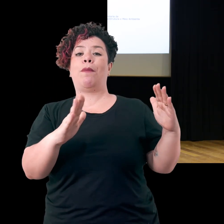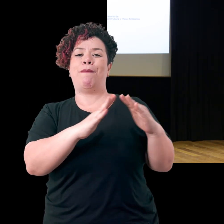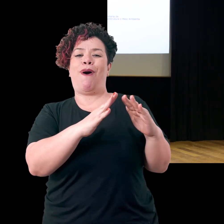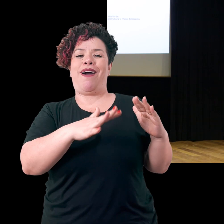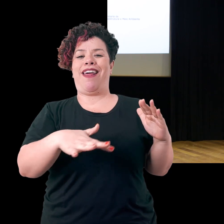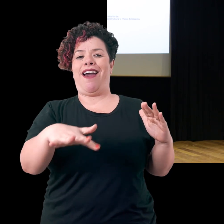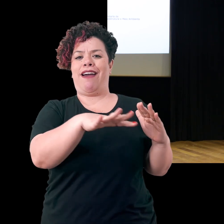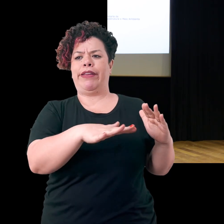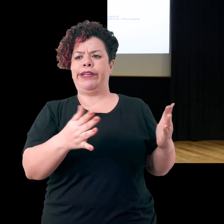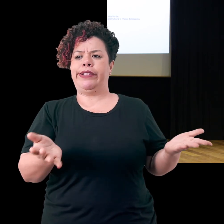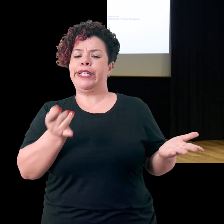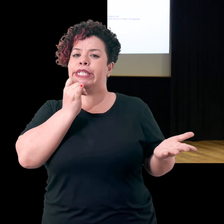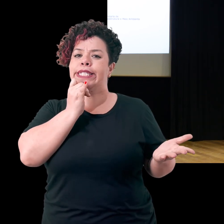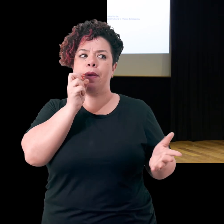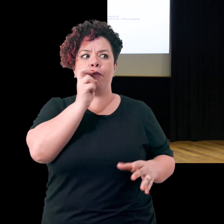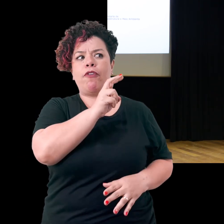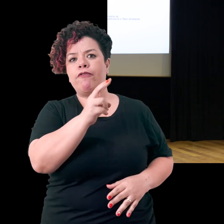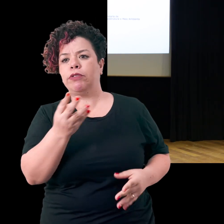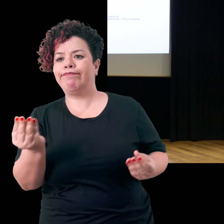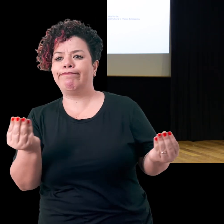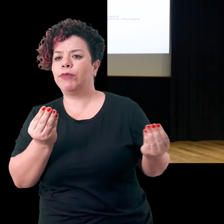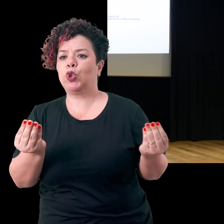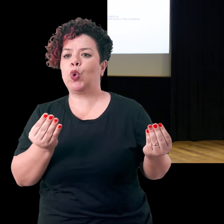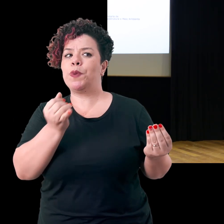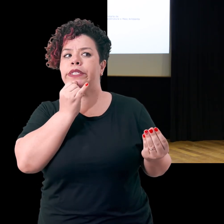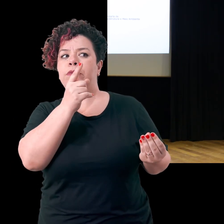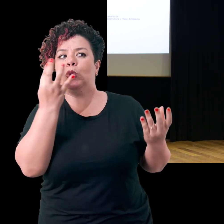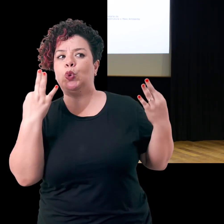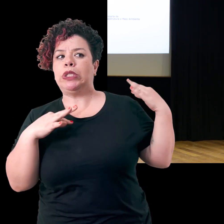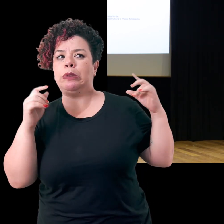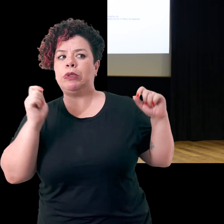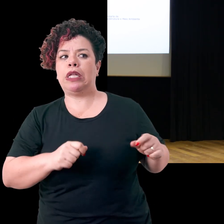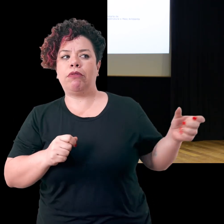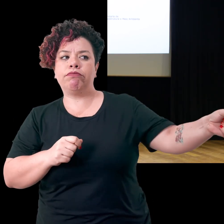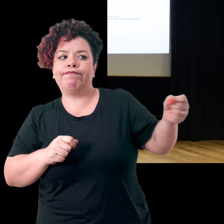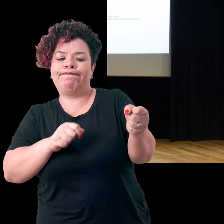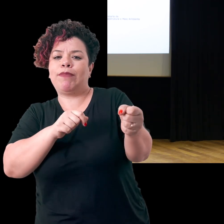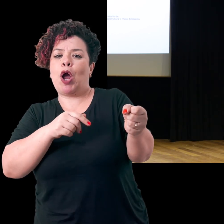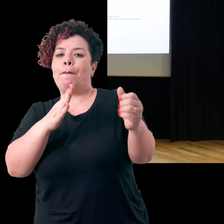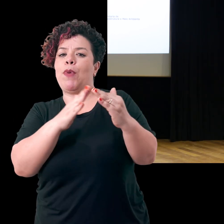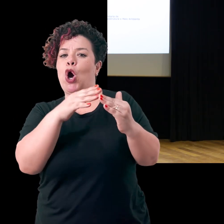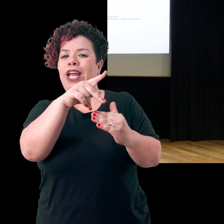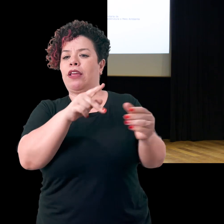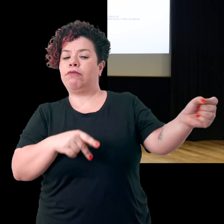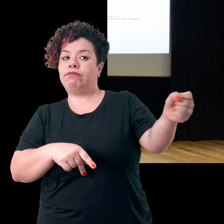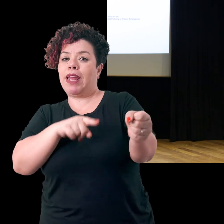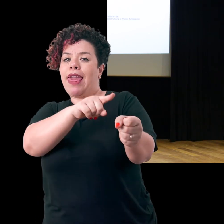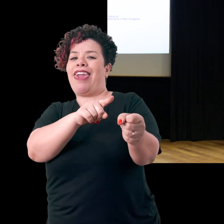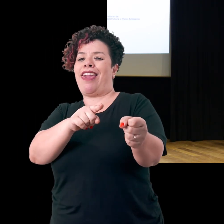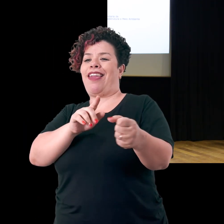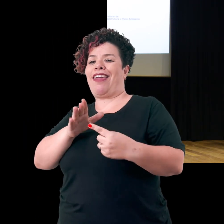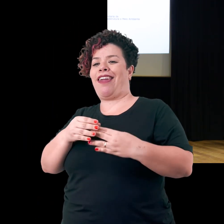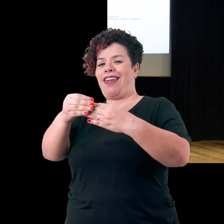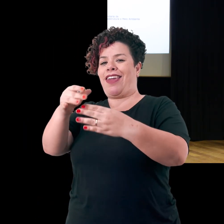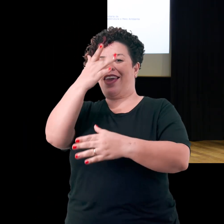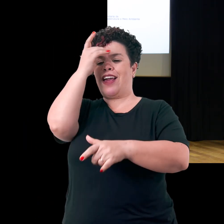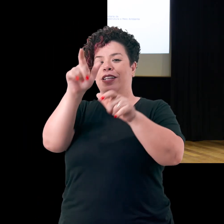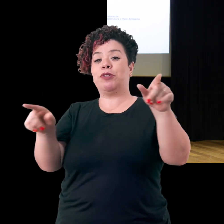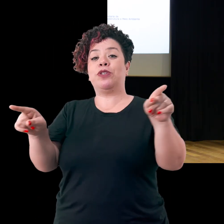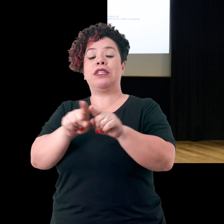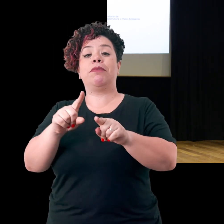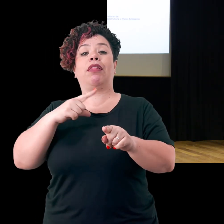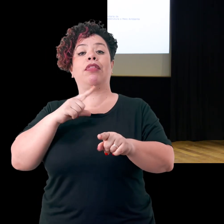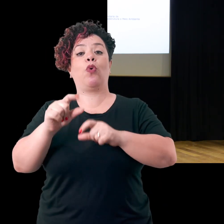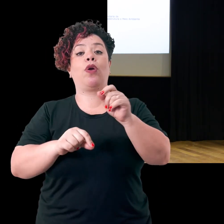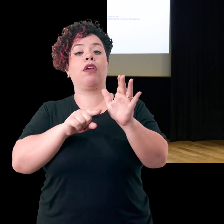é que a gente pode olhar esse território dessa forma e ver essas potencialidades. E articular o mapeamento da influência da cunha salina